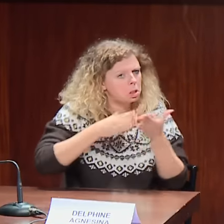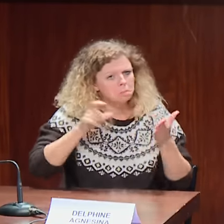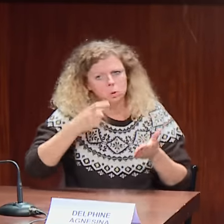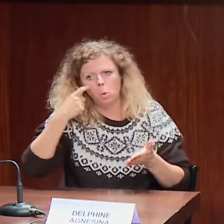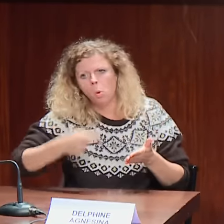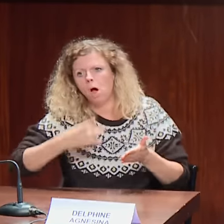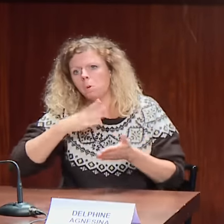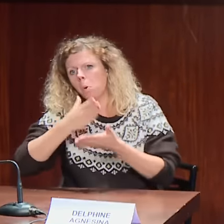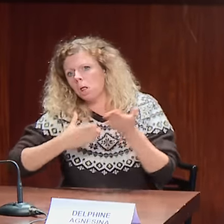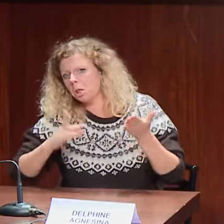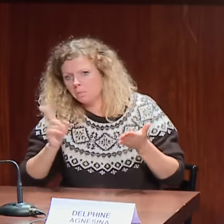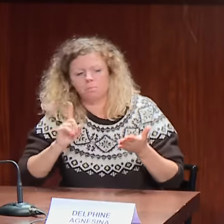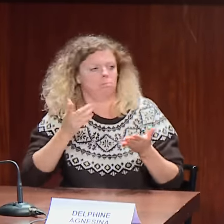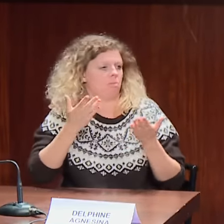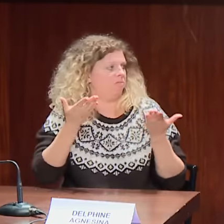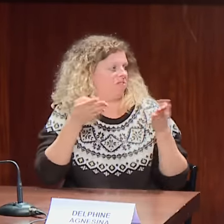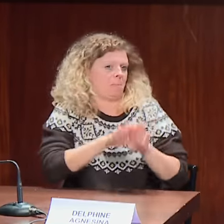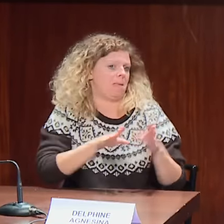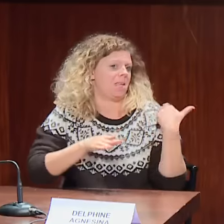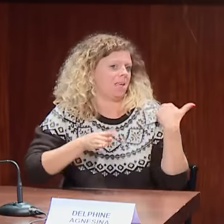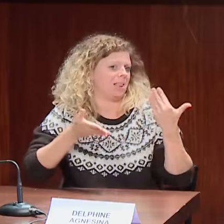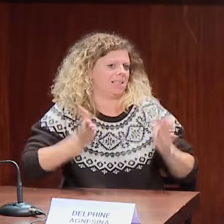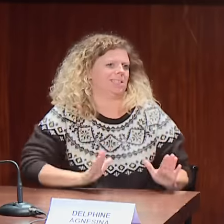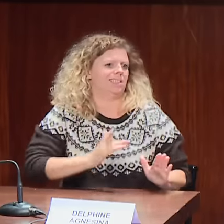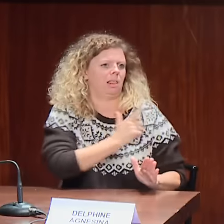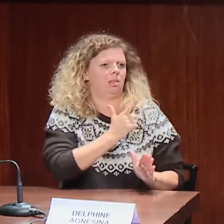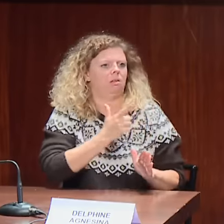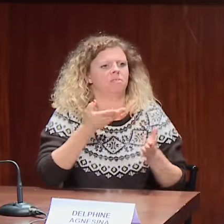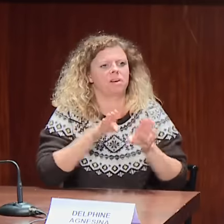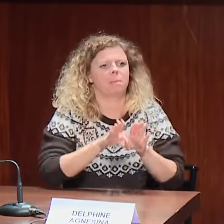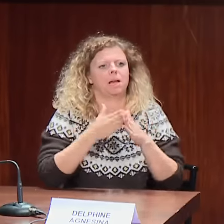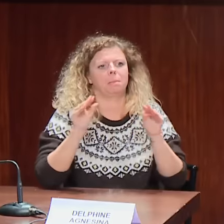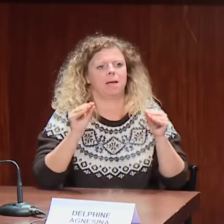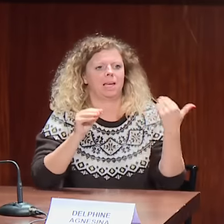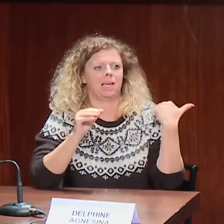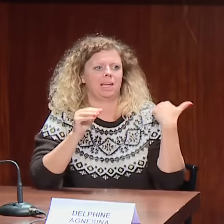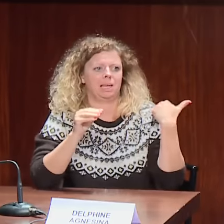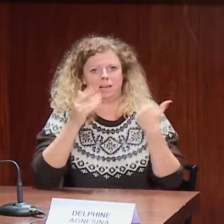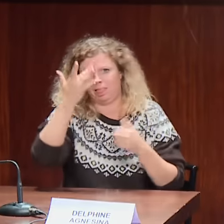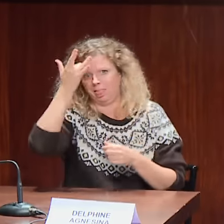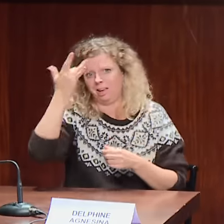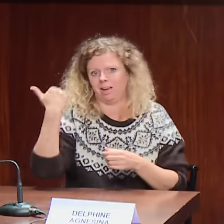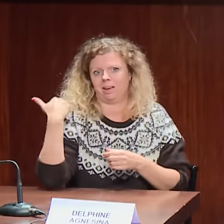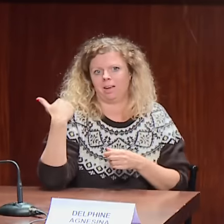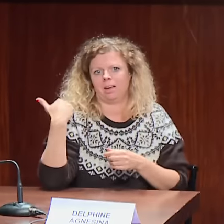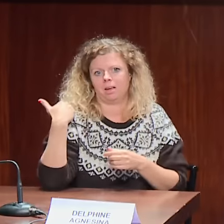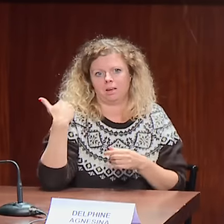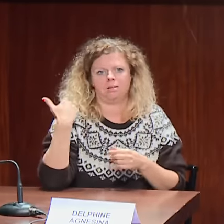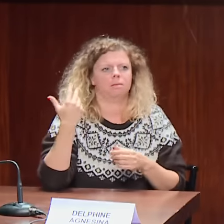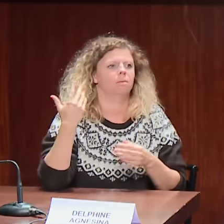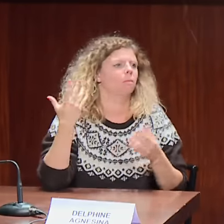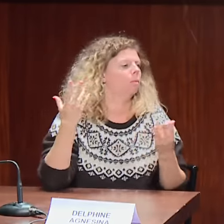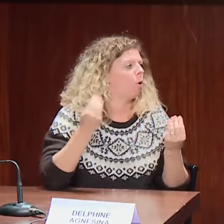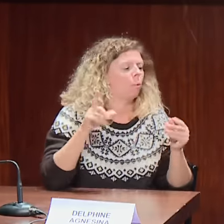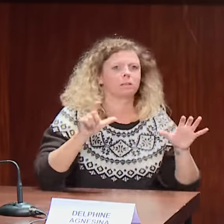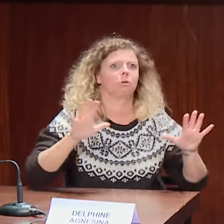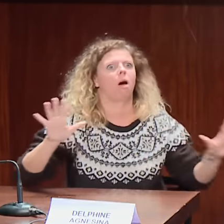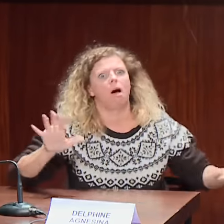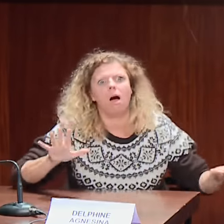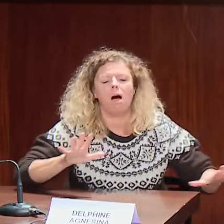vouloir trop s'étendre, mais peut-être il y a... Bon, on a décidé de fermer la librairie l'été